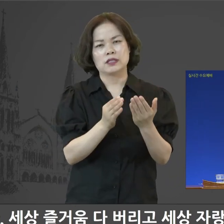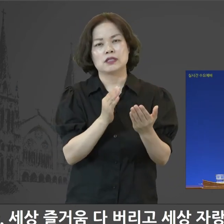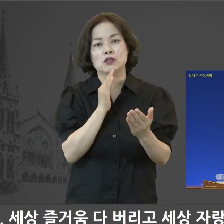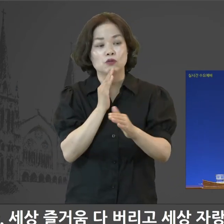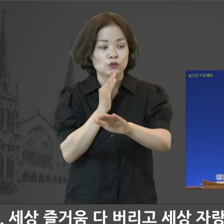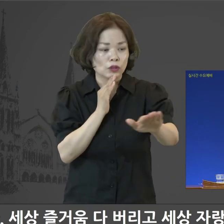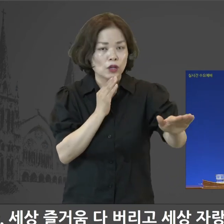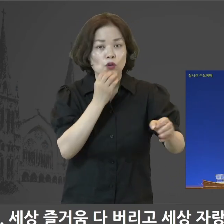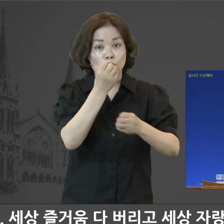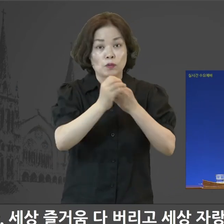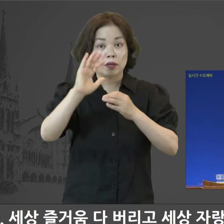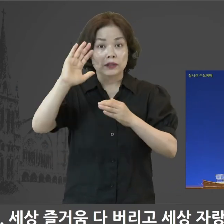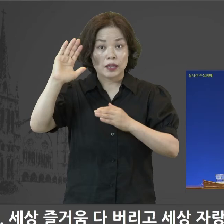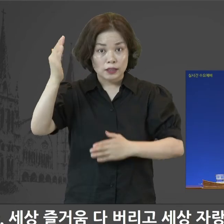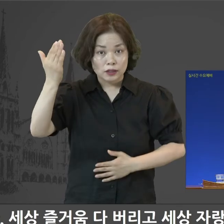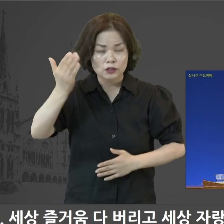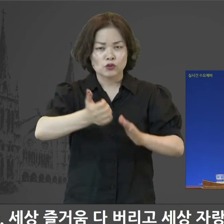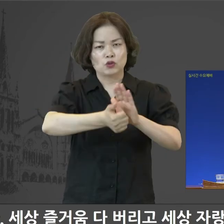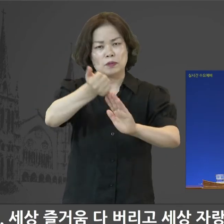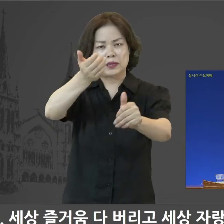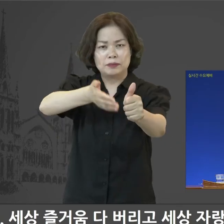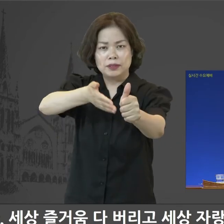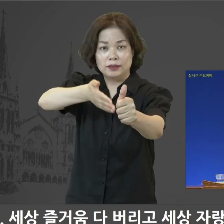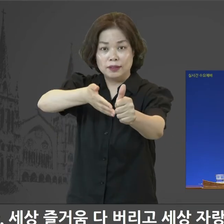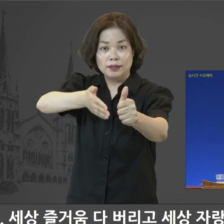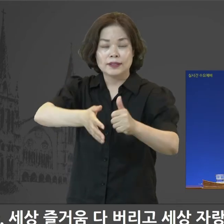진정 우리의 고백이 되기를 소망합니다.